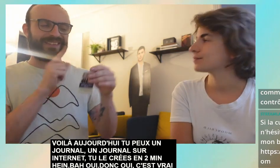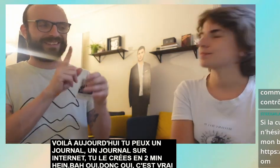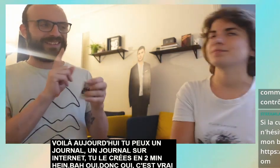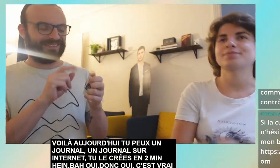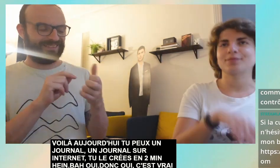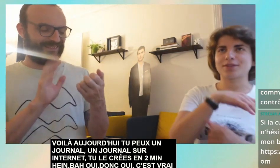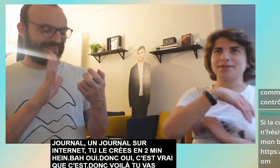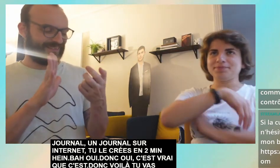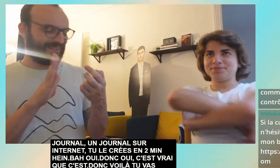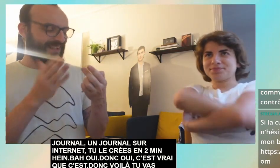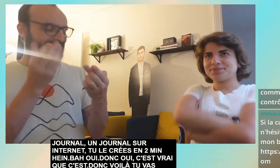ça.